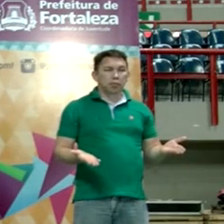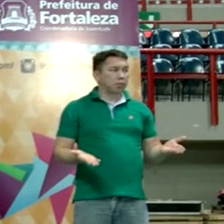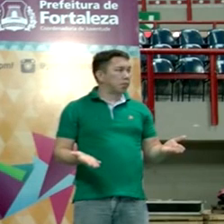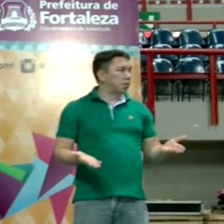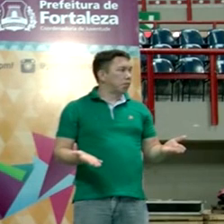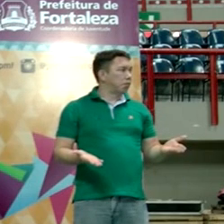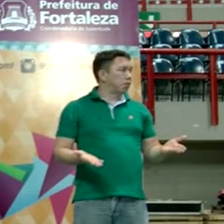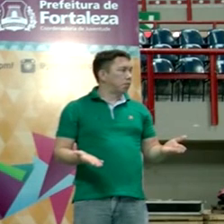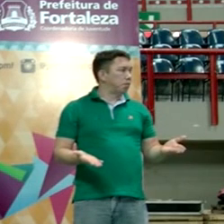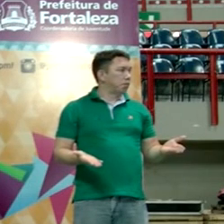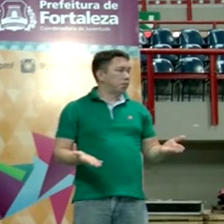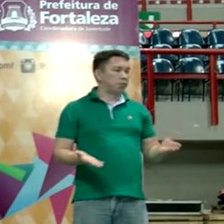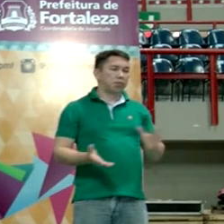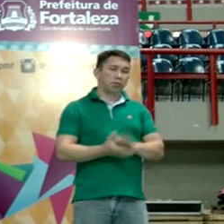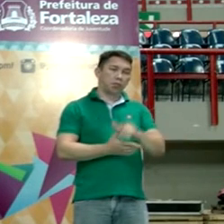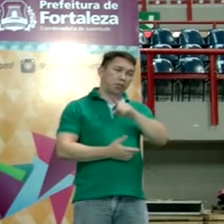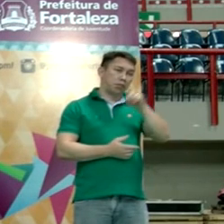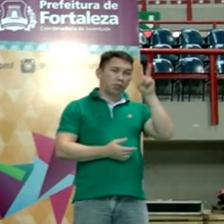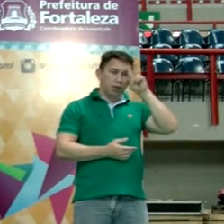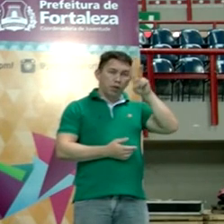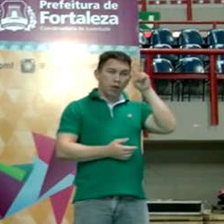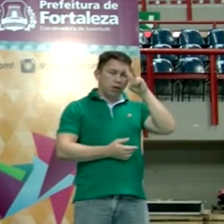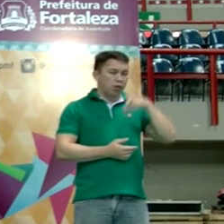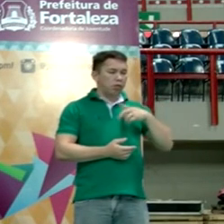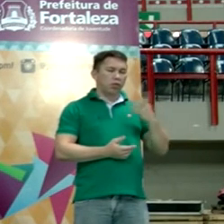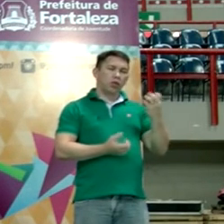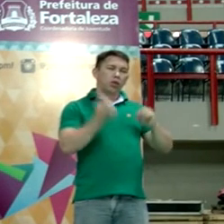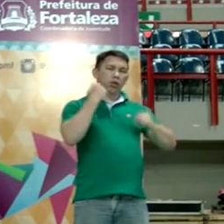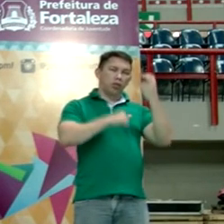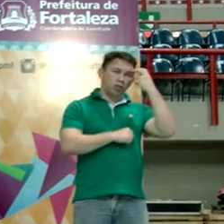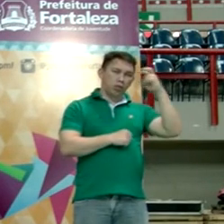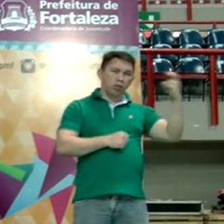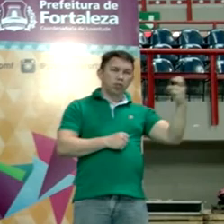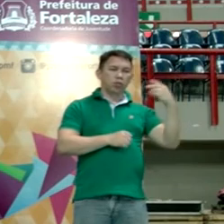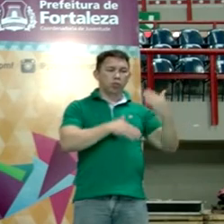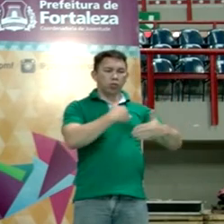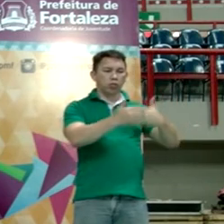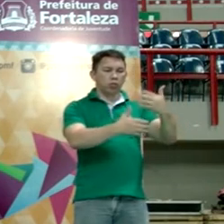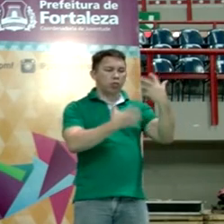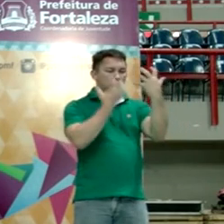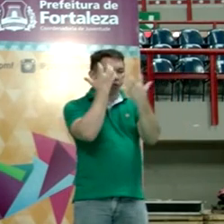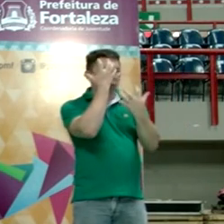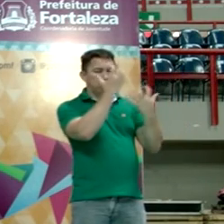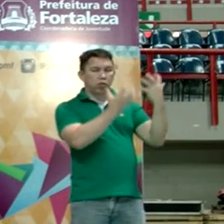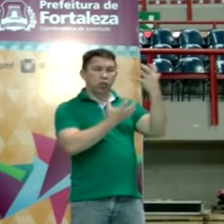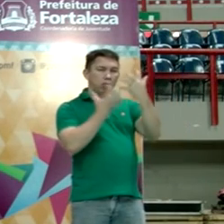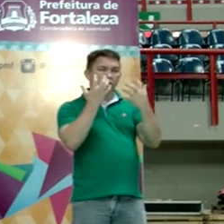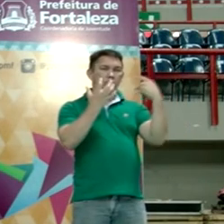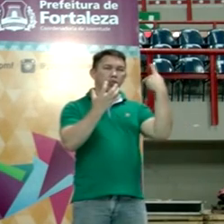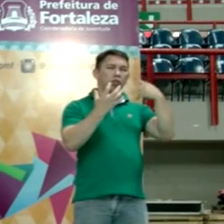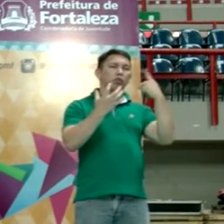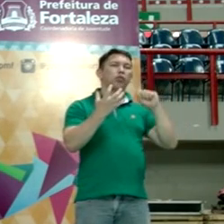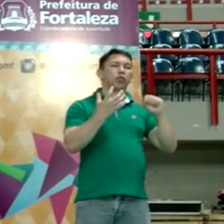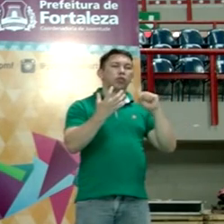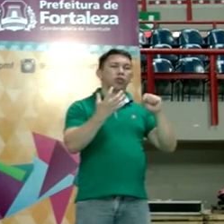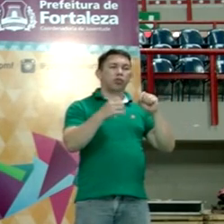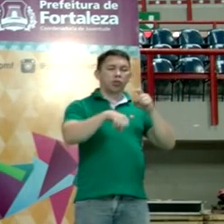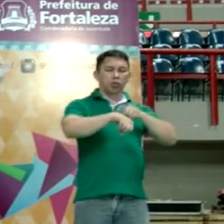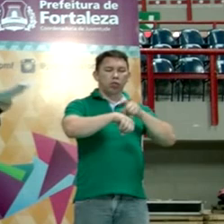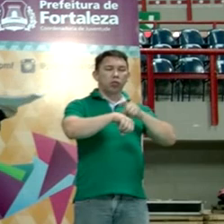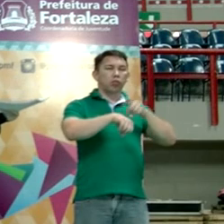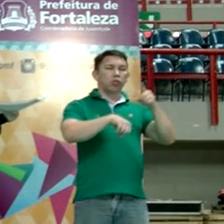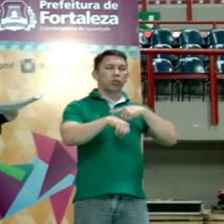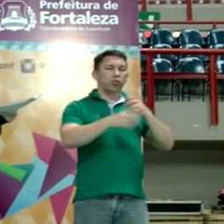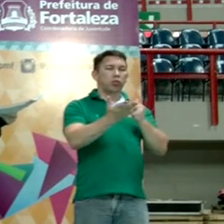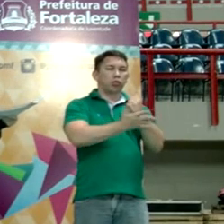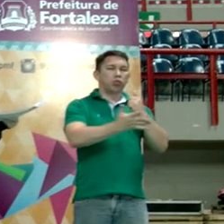Tá? Então, lembre-se, indústria cultural, processo de alienação. E o processo de alienação, ele vai estar ligado